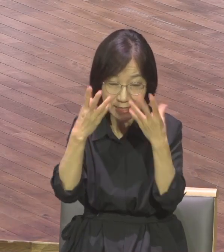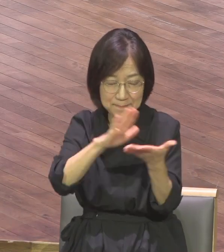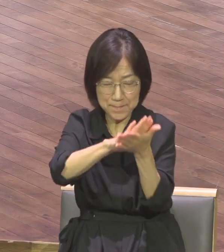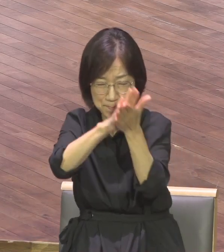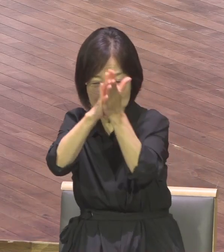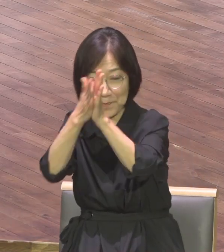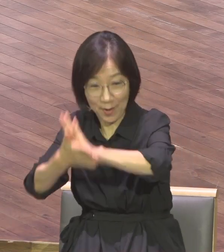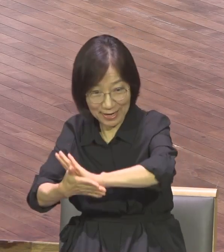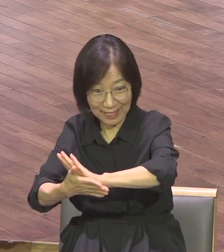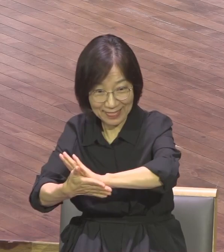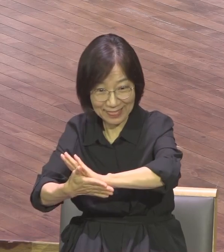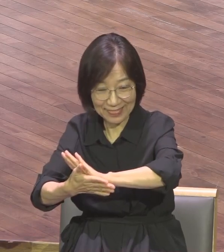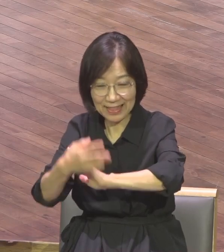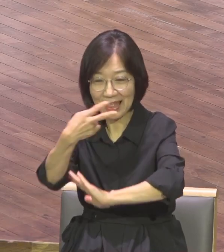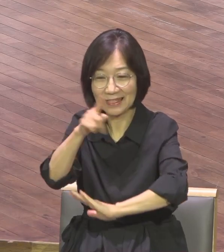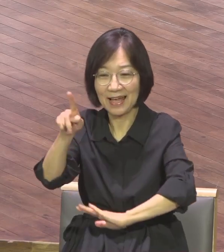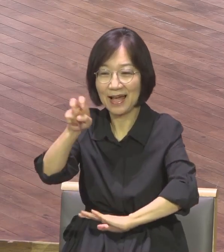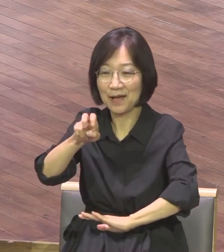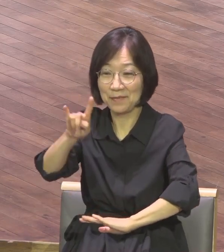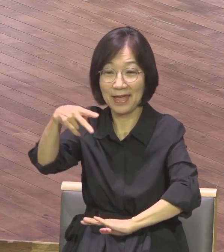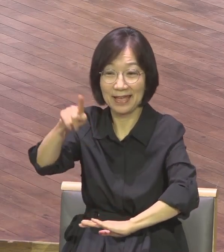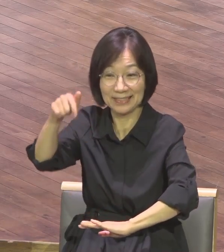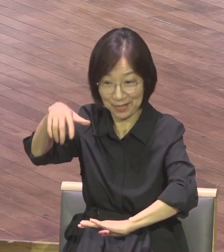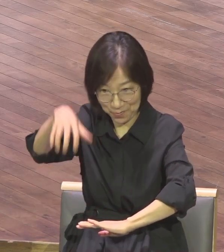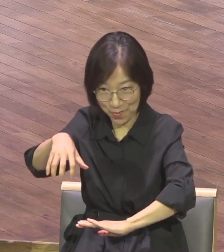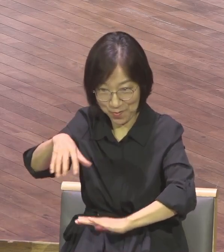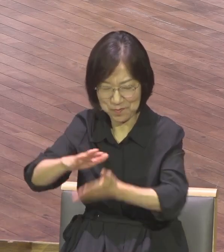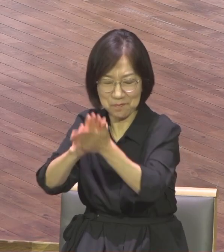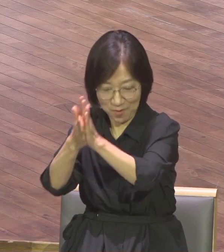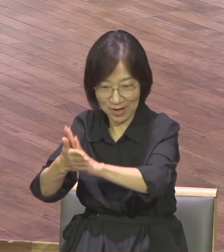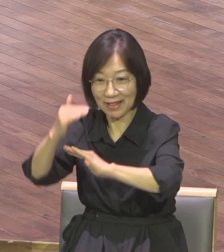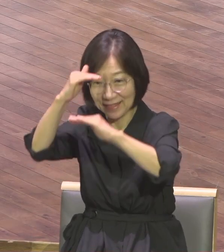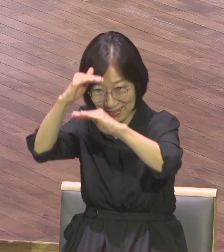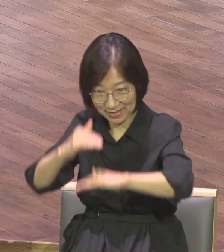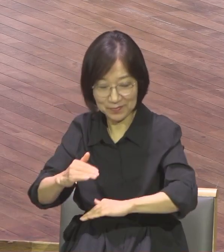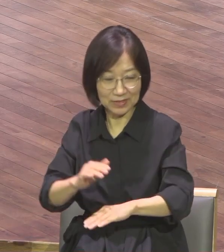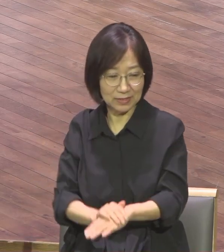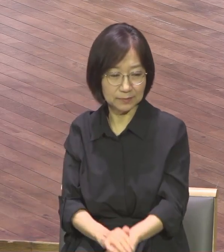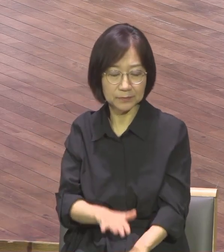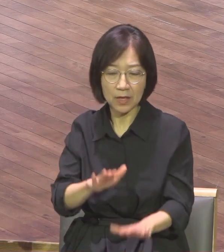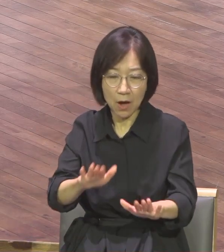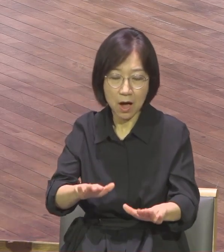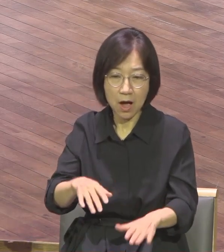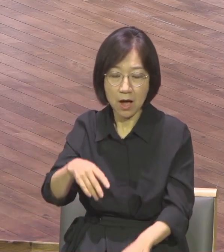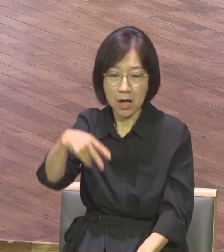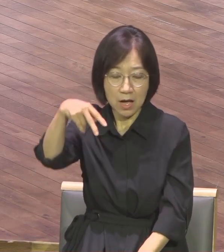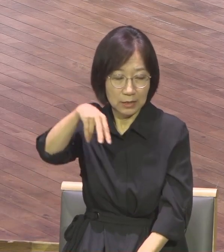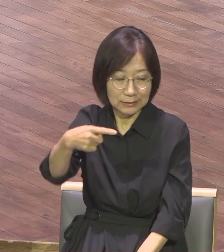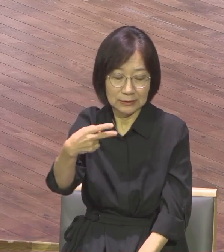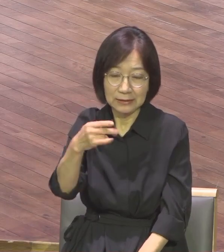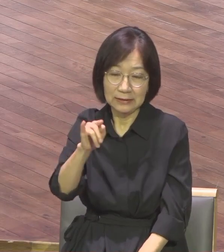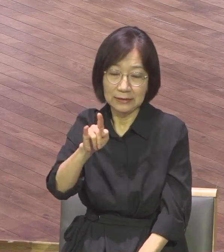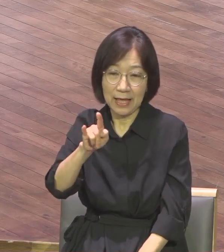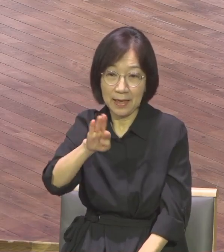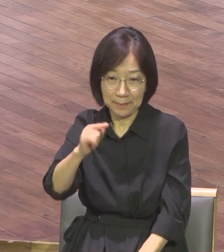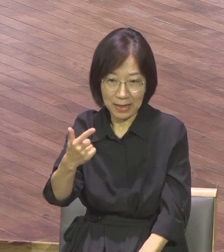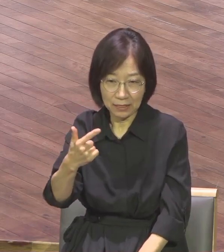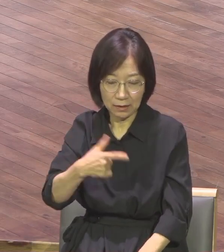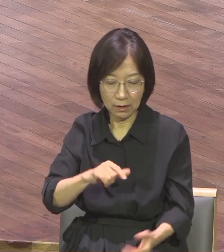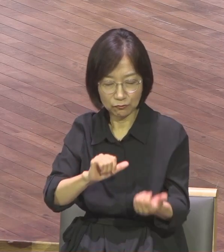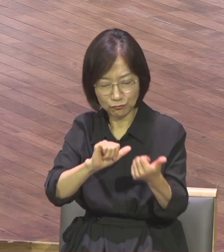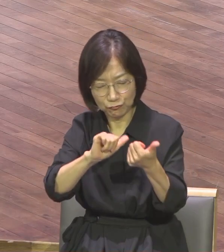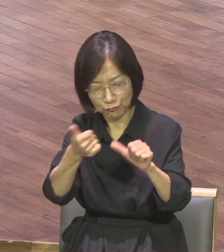합니다. 스데반 순교 이후에 예루살렘에 큰 박해가 있었습니다.